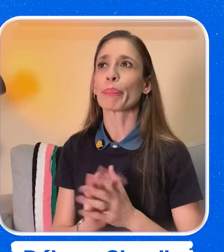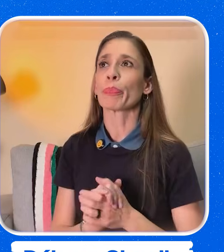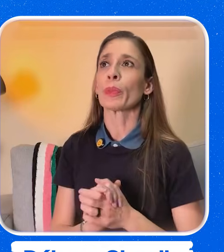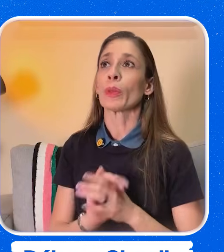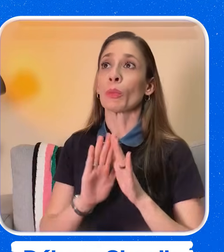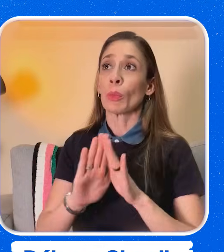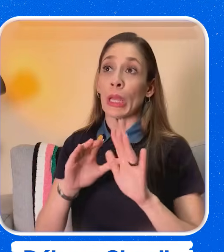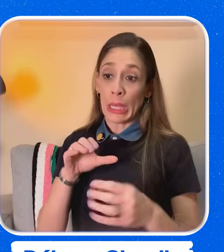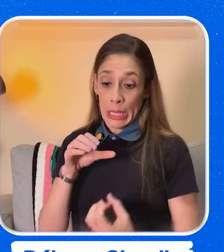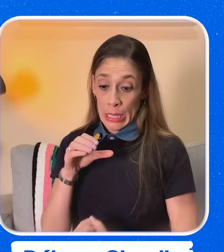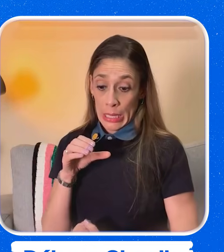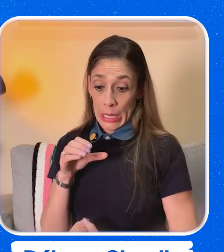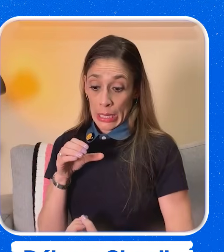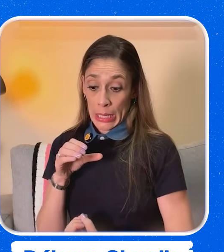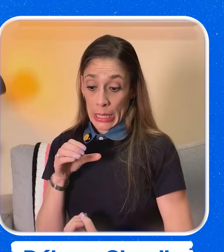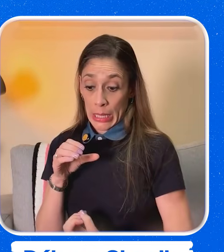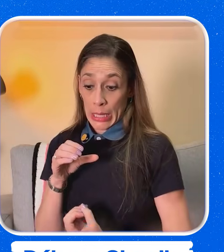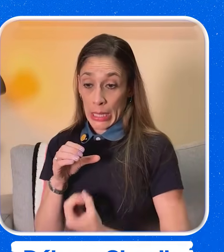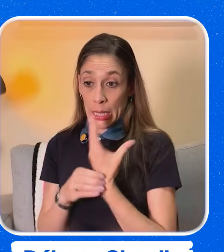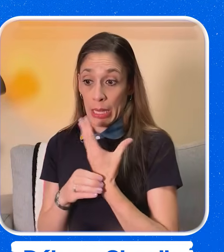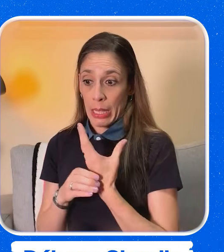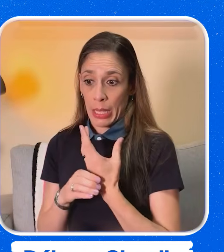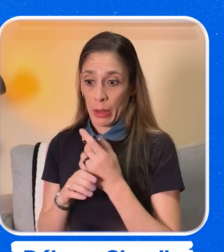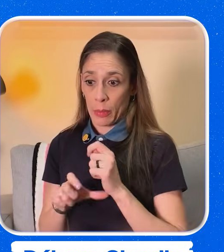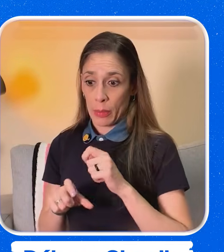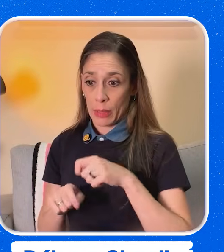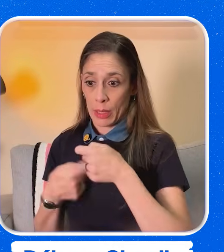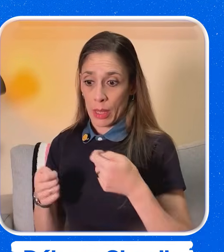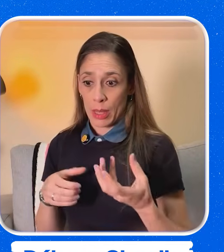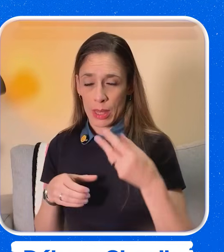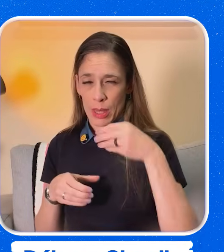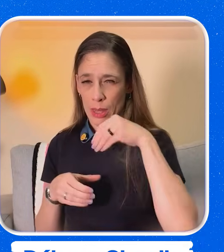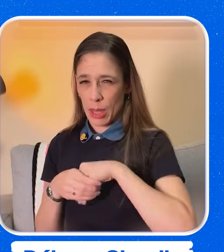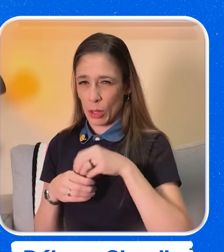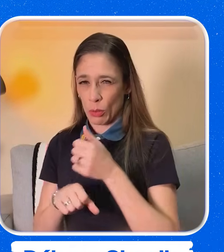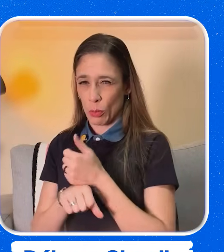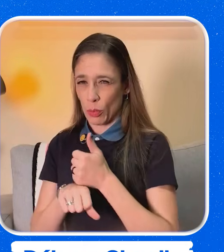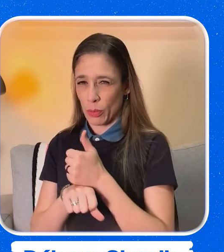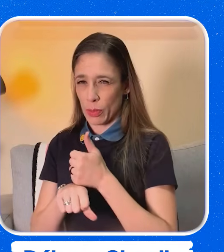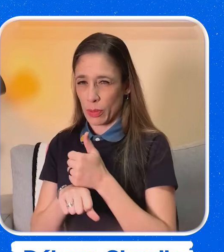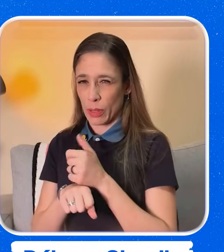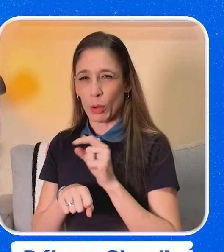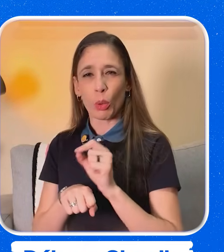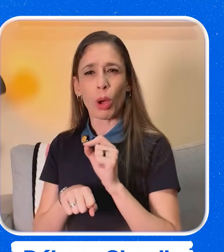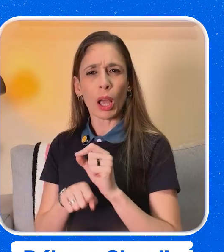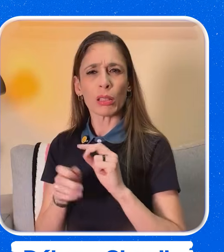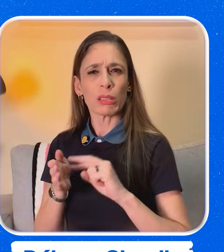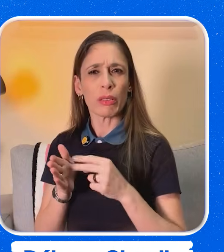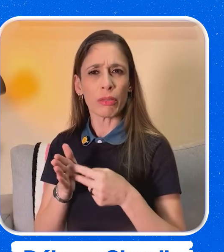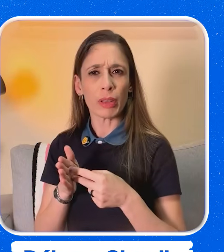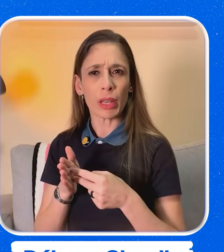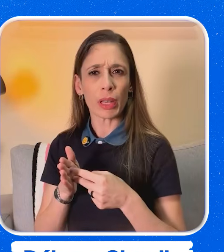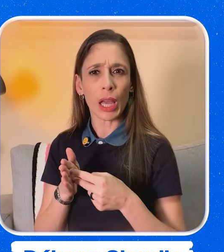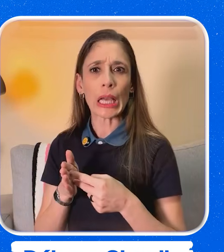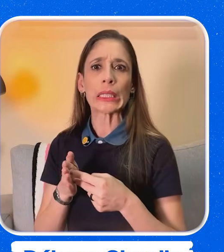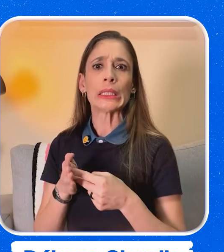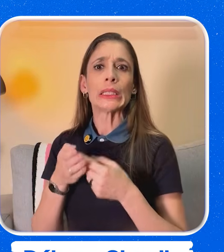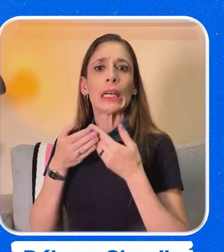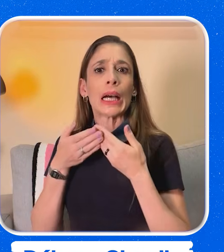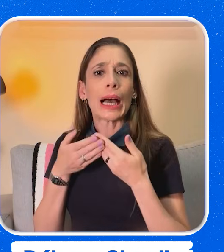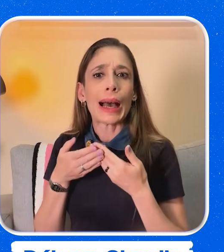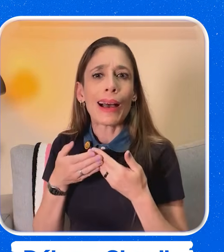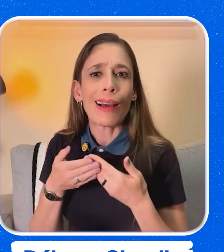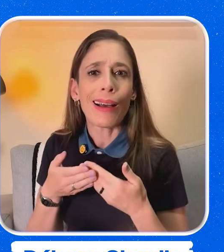sinais dentro da profissão, a gente está abrindo a possibilidade de criar